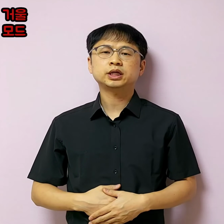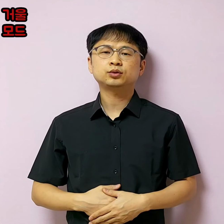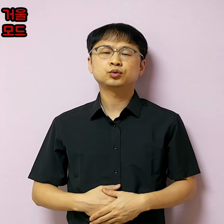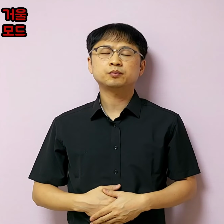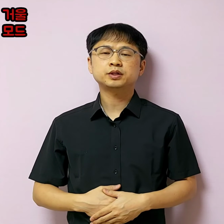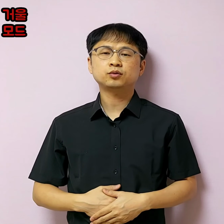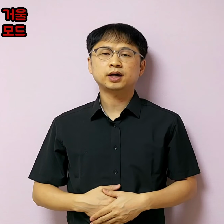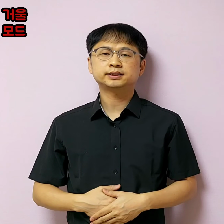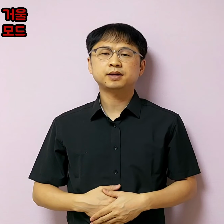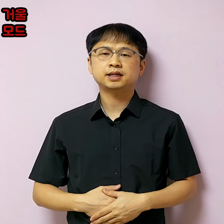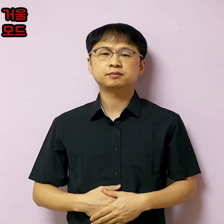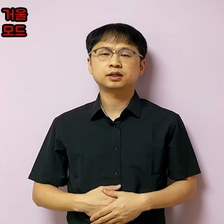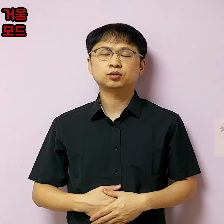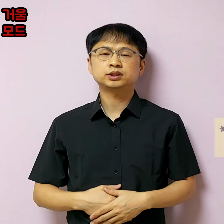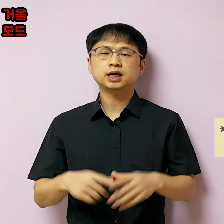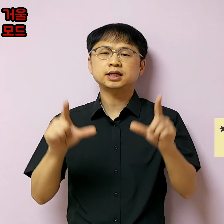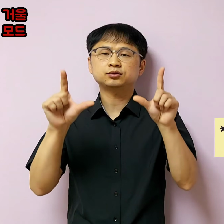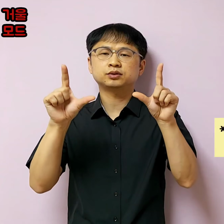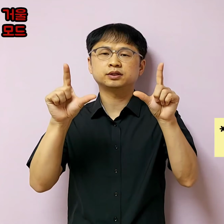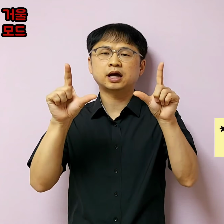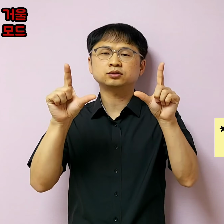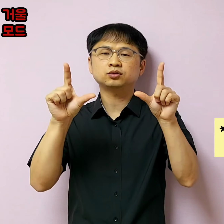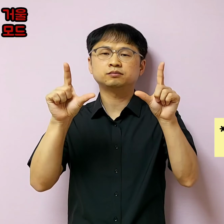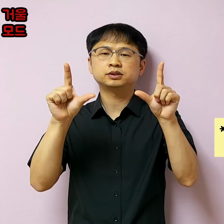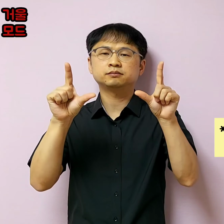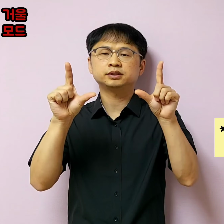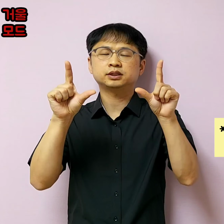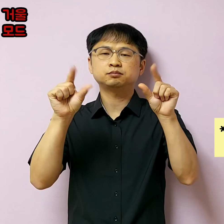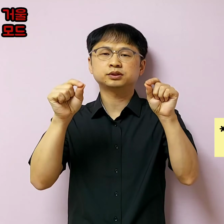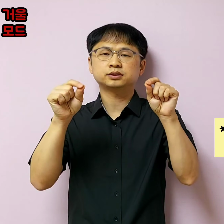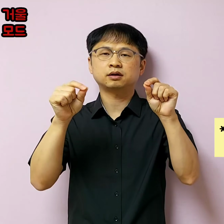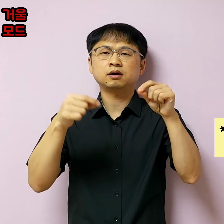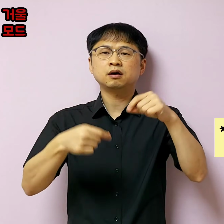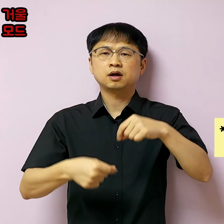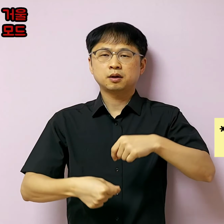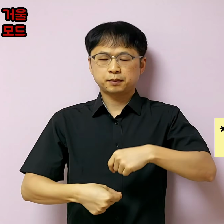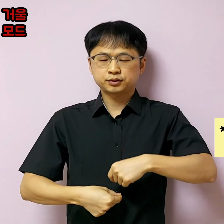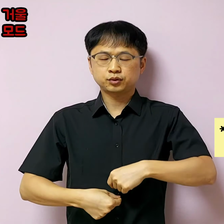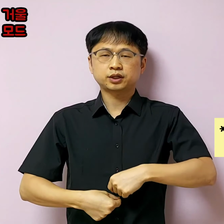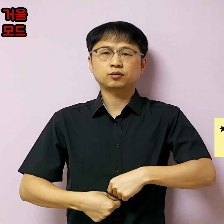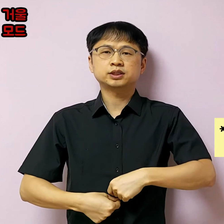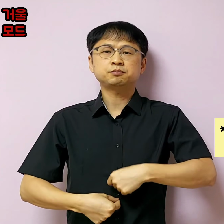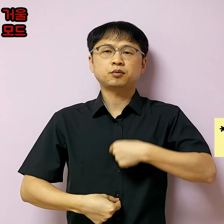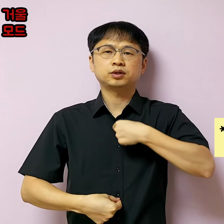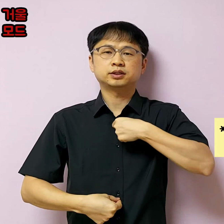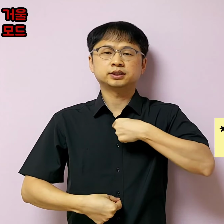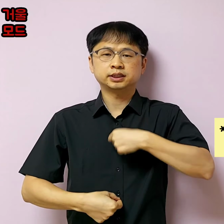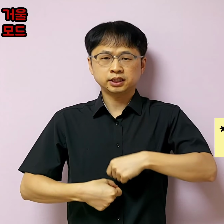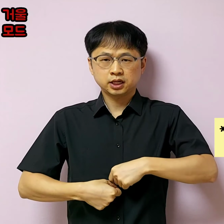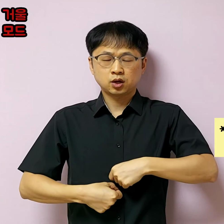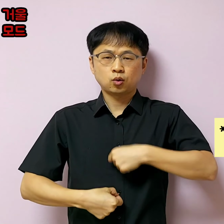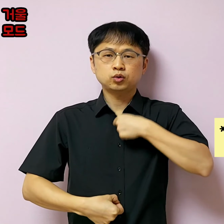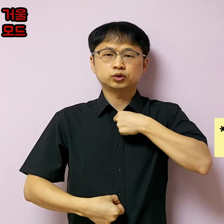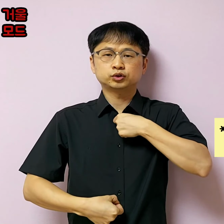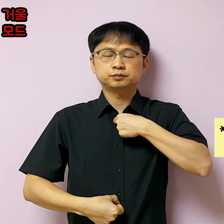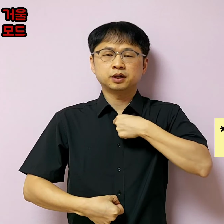솔직히 두렵기도 하지만입니다. 솔직하다 수어는 양손 엄지, 검지를 붙여서 배 쪽에 대고 짚어 올리듯이